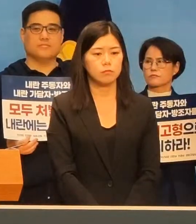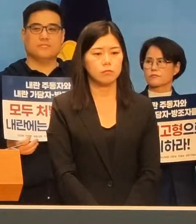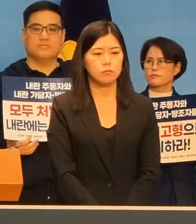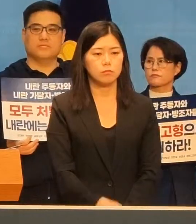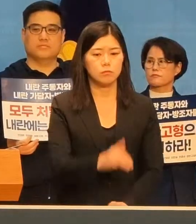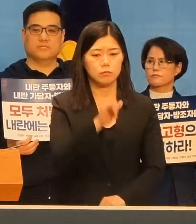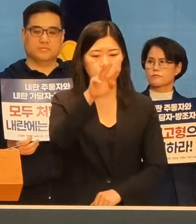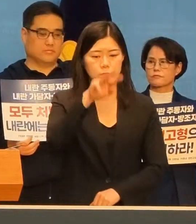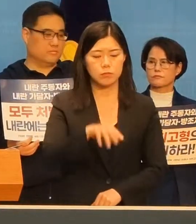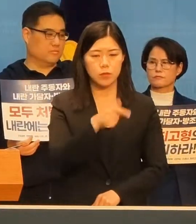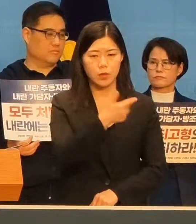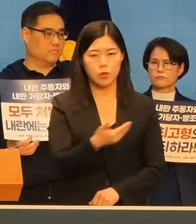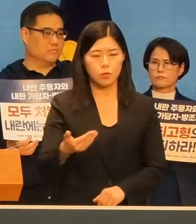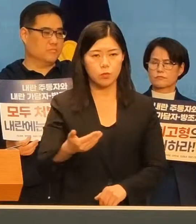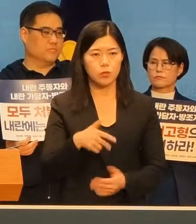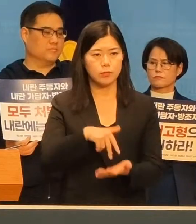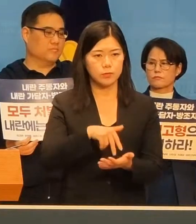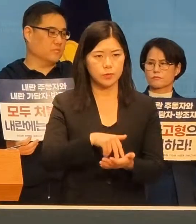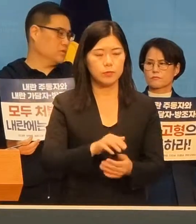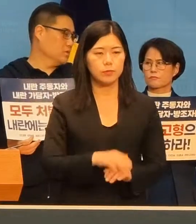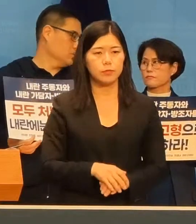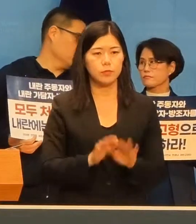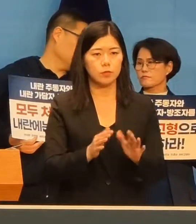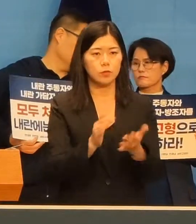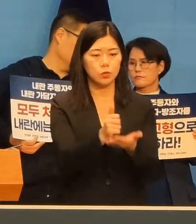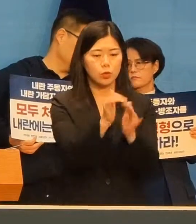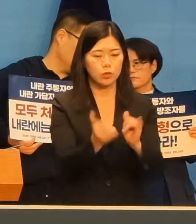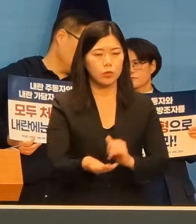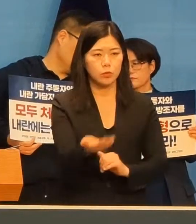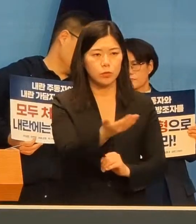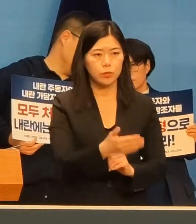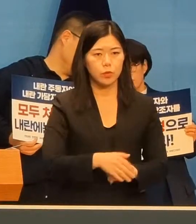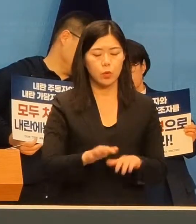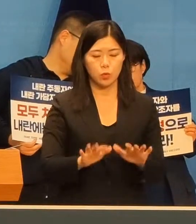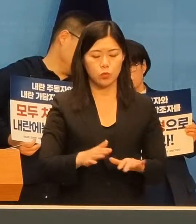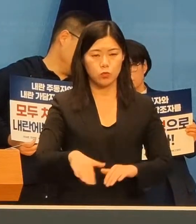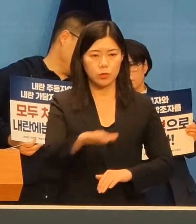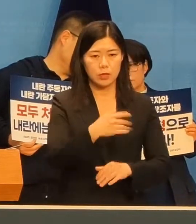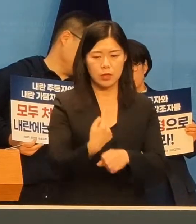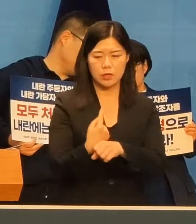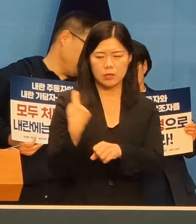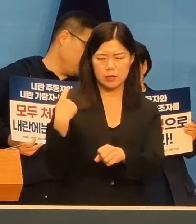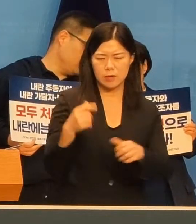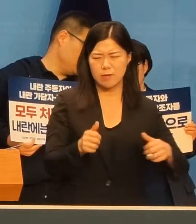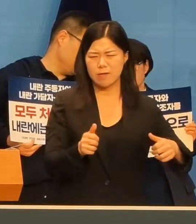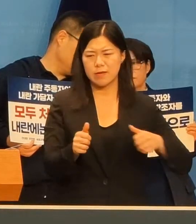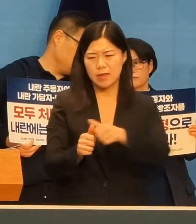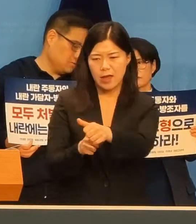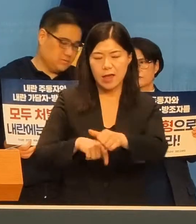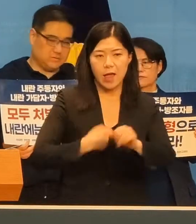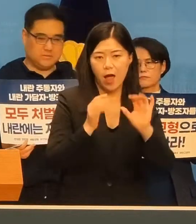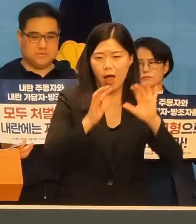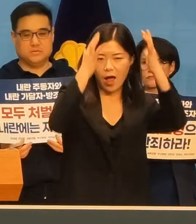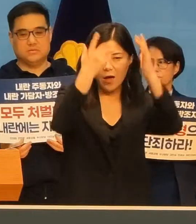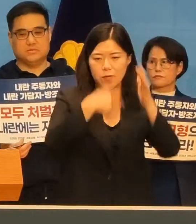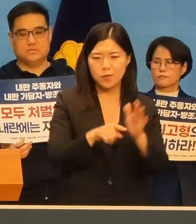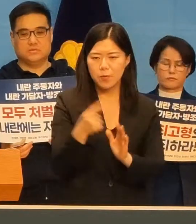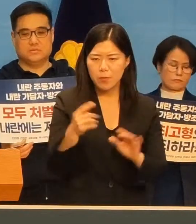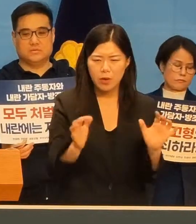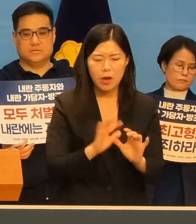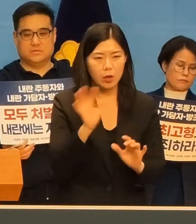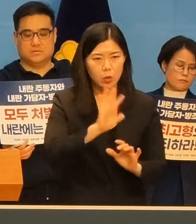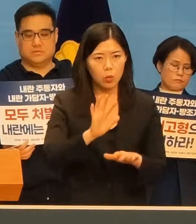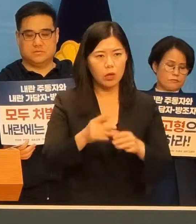세종강물 입장문입니다. 존경하는 민주시민 여러분, 오늘 우리는 1년 전의 승리를 자축하기 위해서가 아니라 1년은